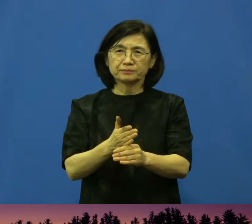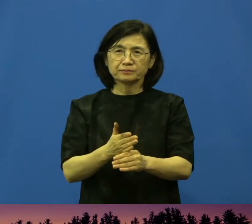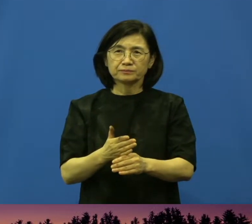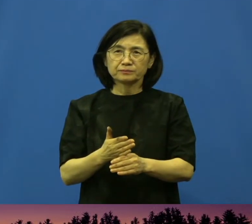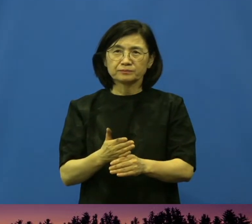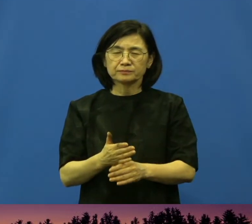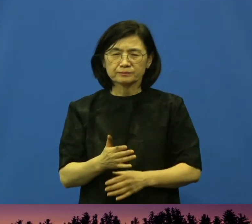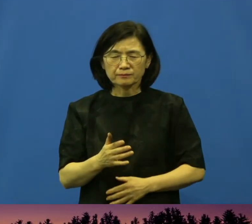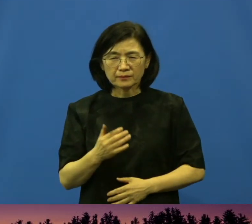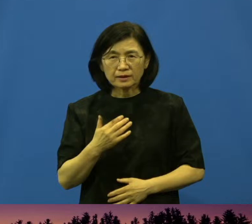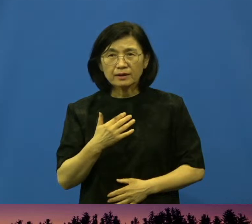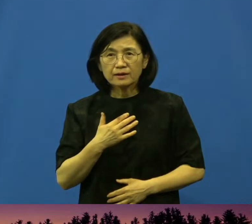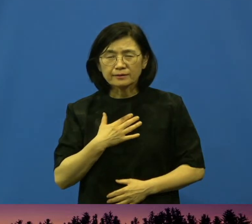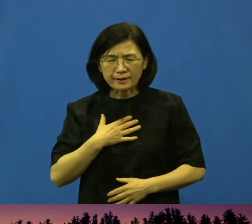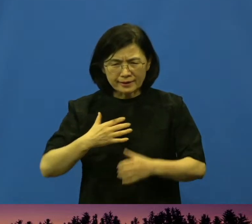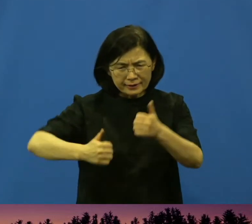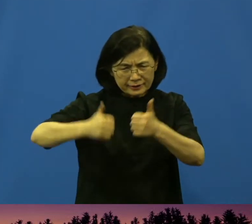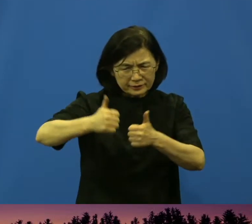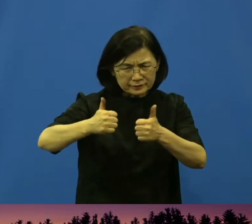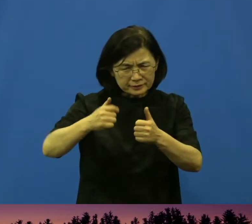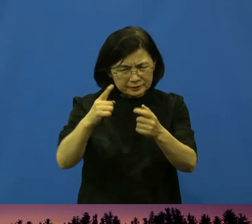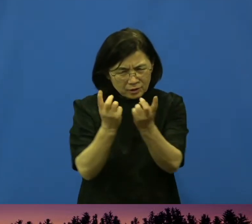하면 내가 경쟁에서 이길까?